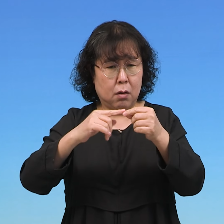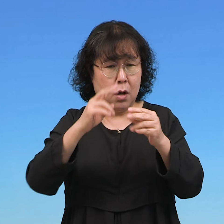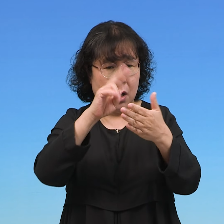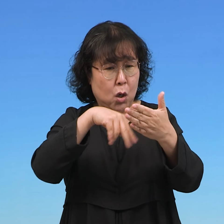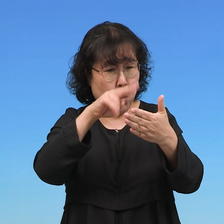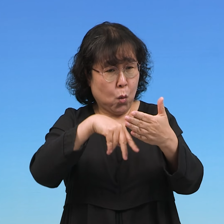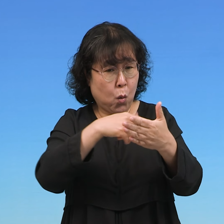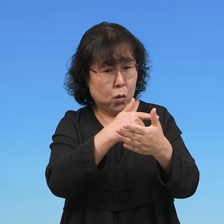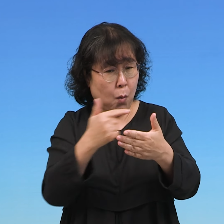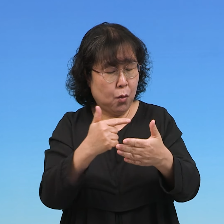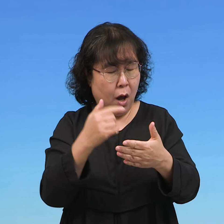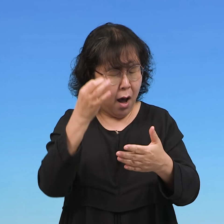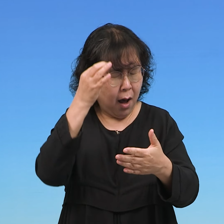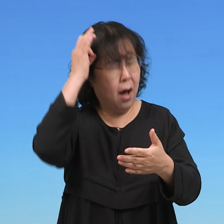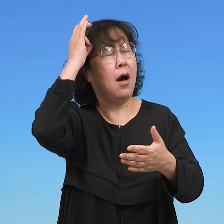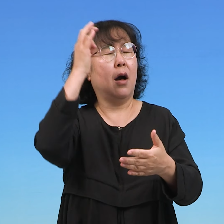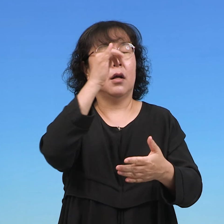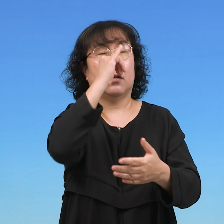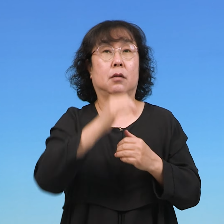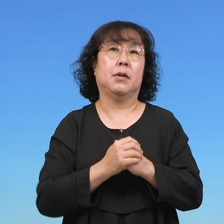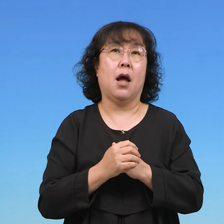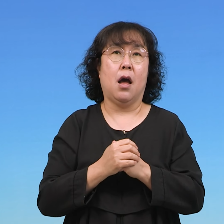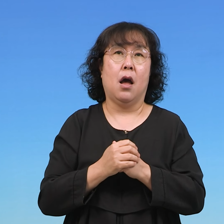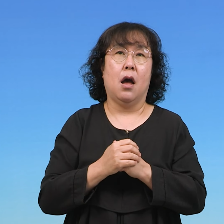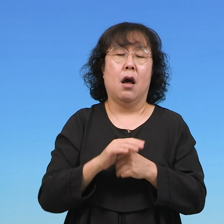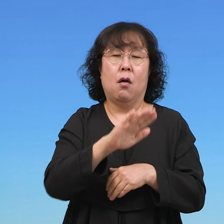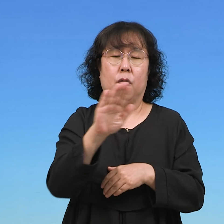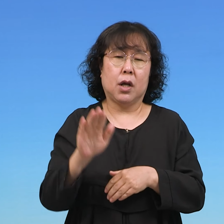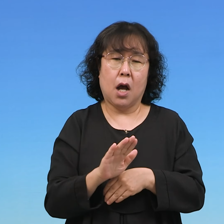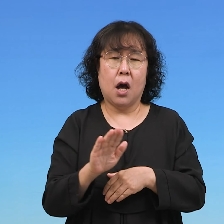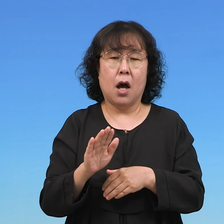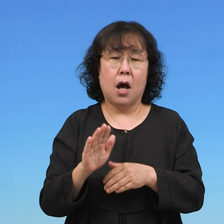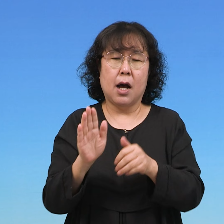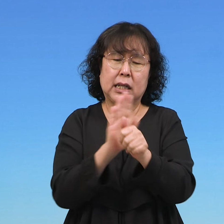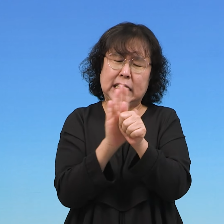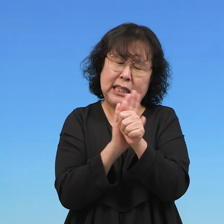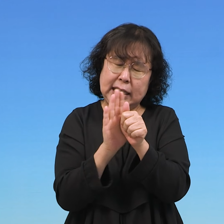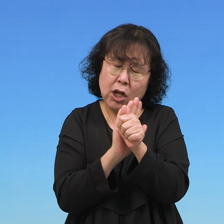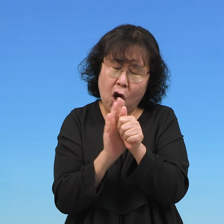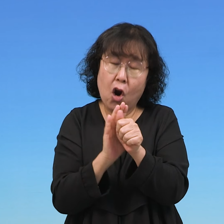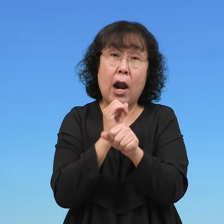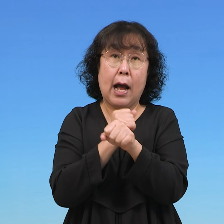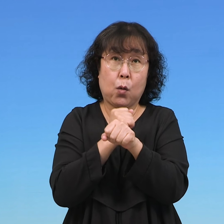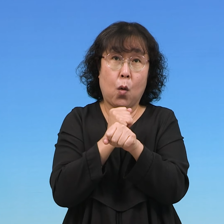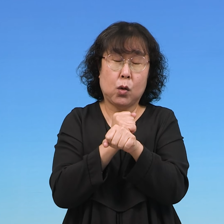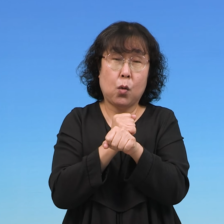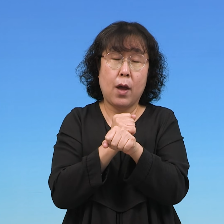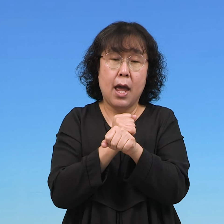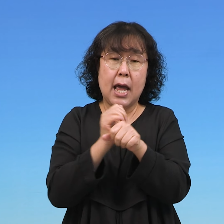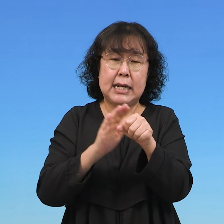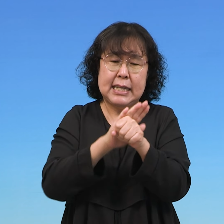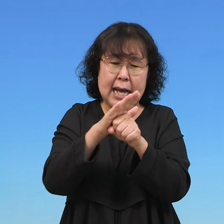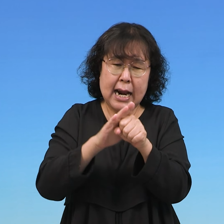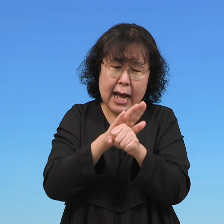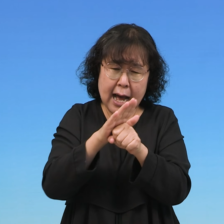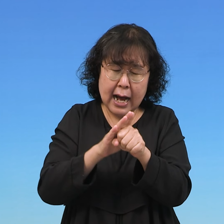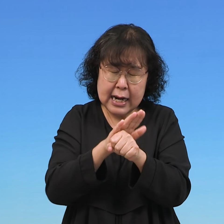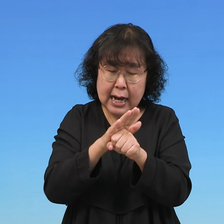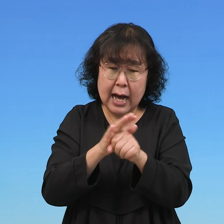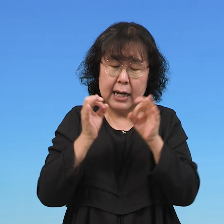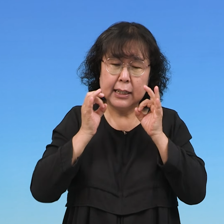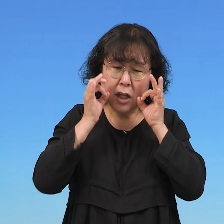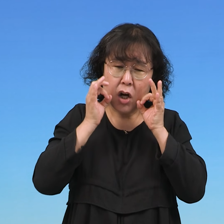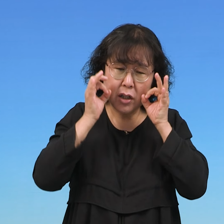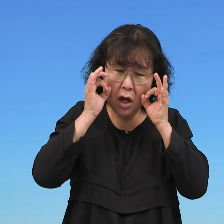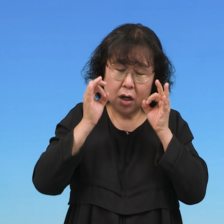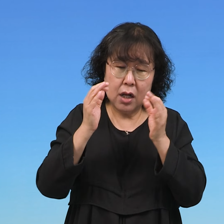겁니다. 왜 오늘 우리가 친절을 베풀고 참 따뜻한 사랑과 정성으로 그렇게 환대를